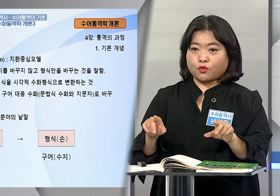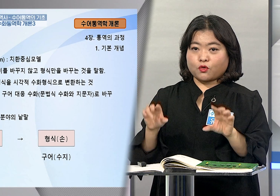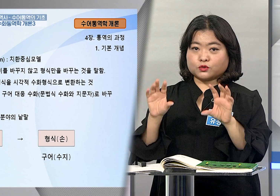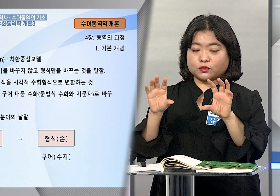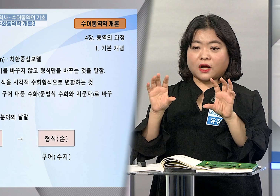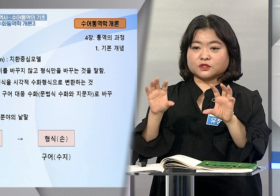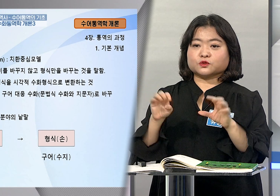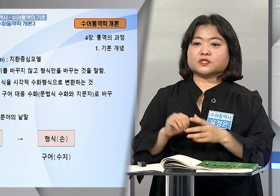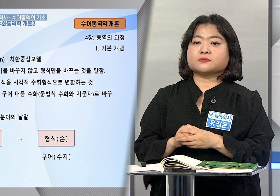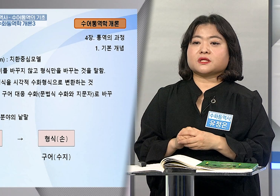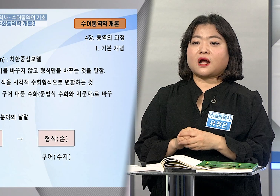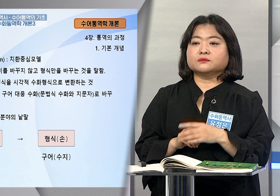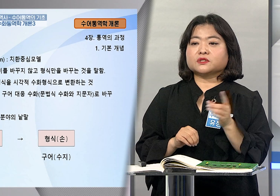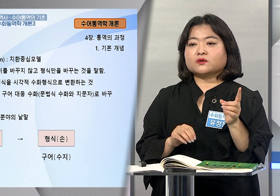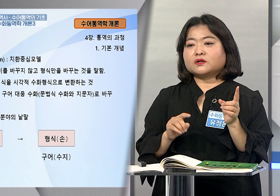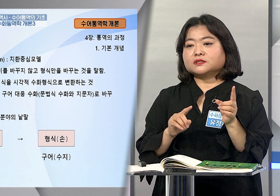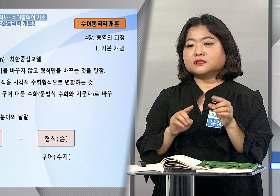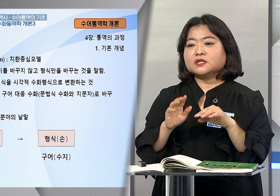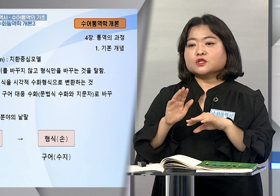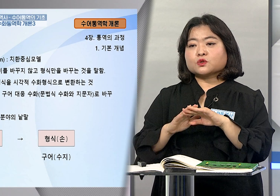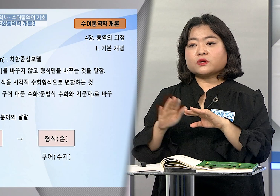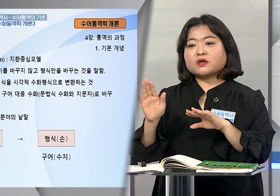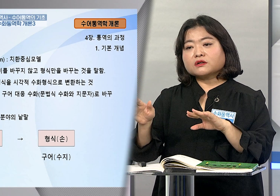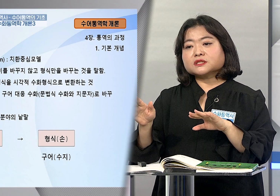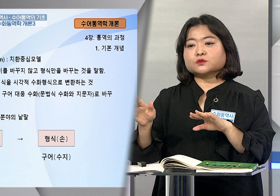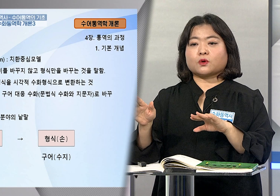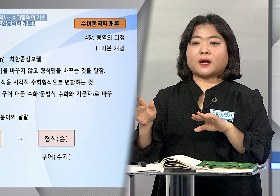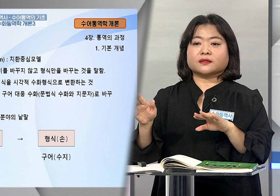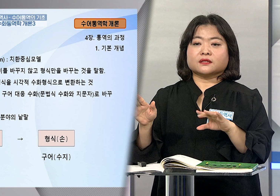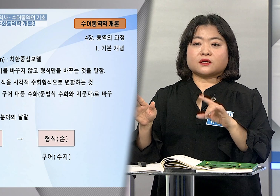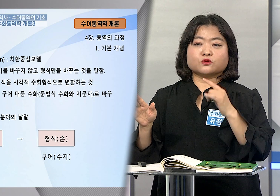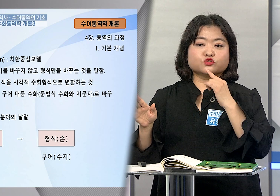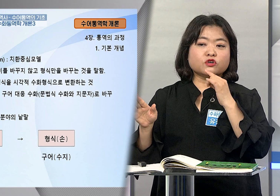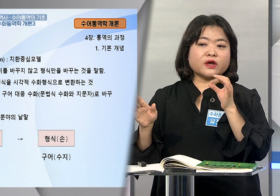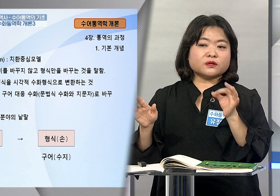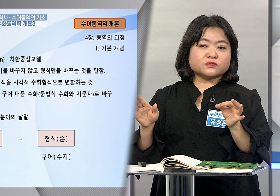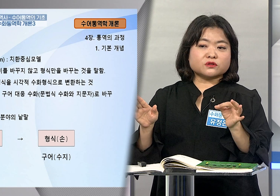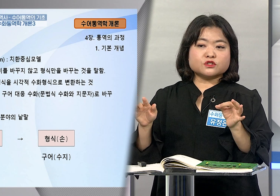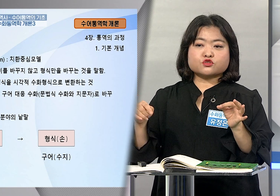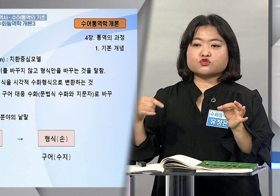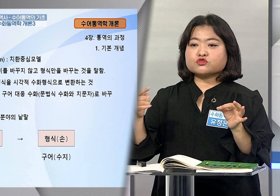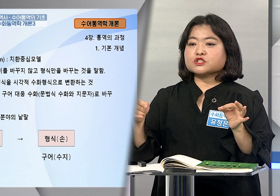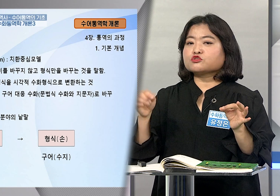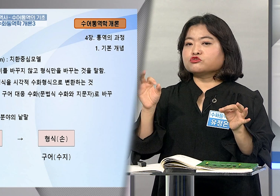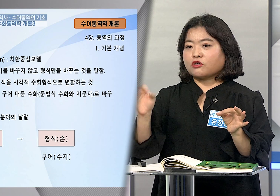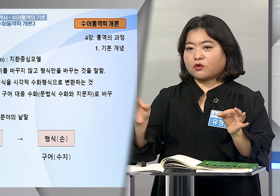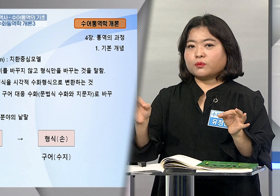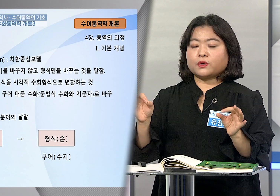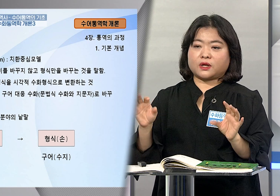비우고 또 나갈 수도 있습니다. 음성 언어를 손의 형식으로만 구어의 음성을 수지구어로 표현한다.